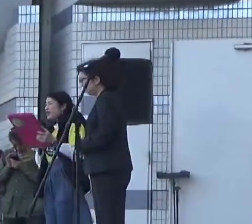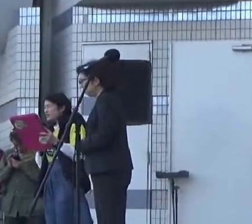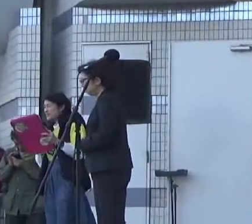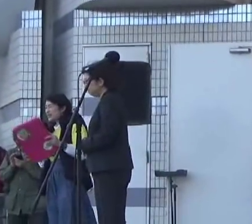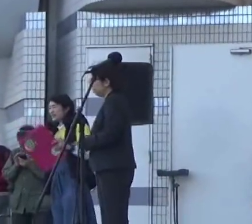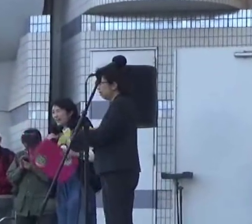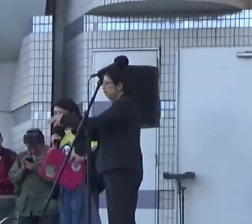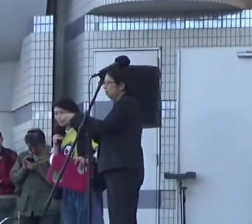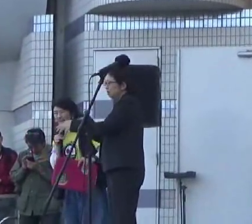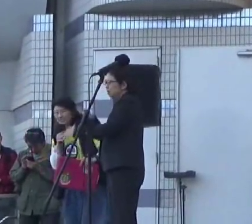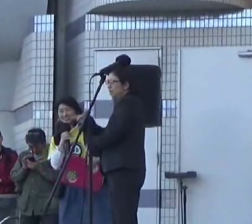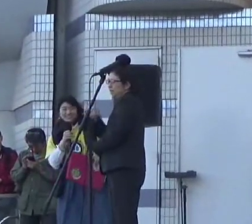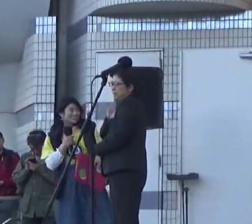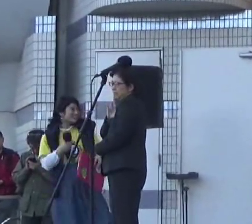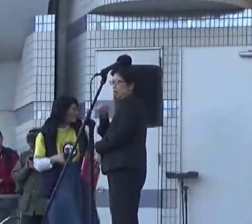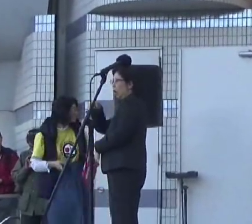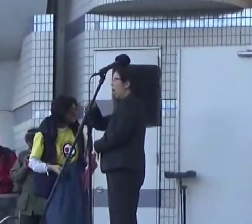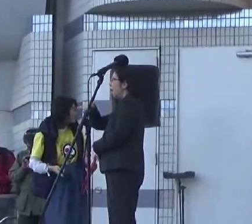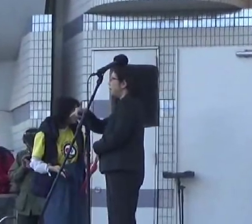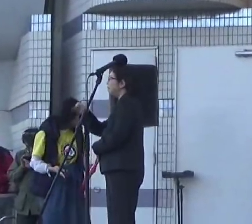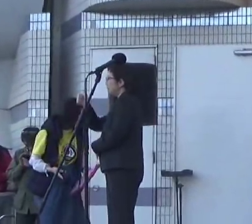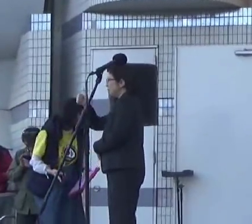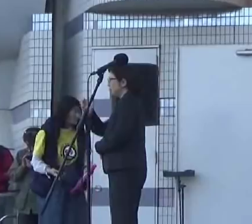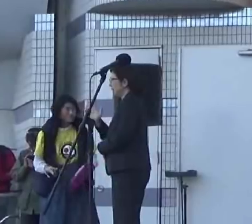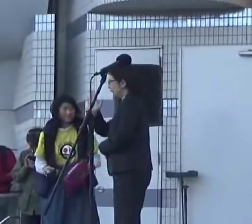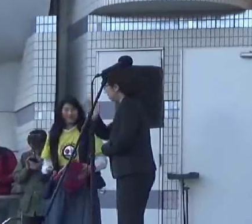阿部浩志さん、お願いします。